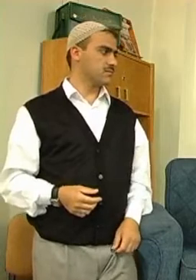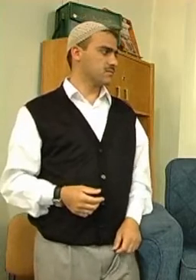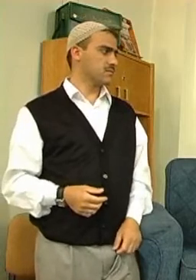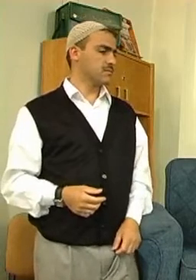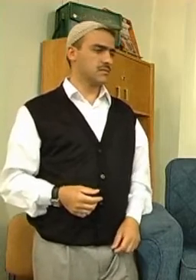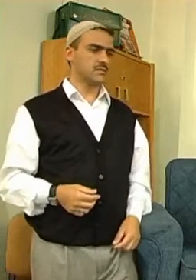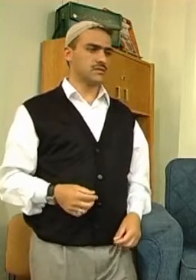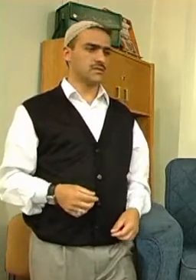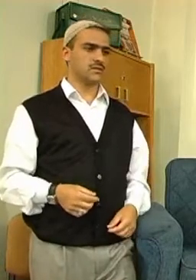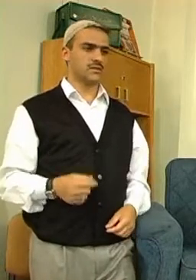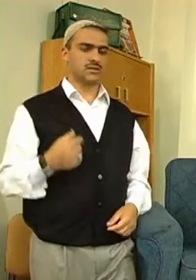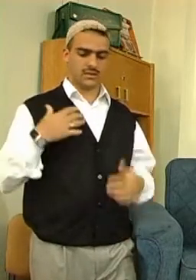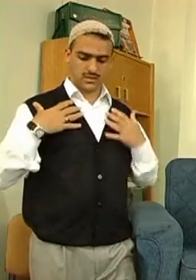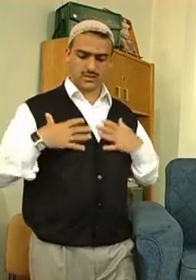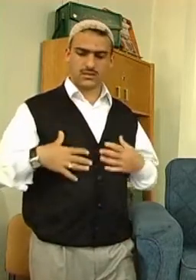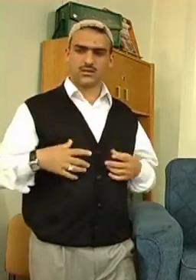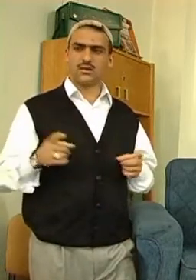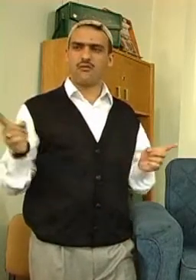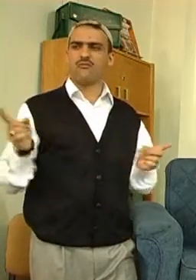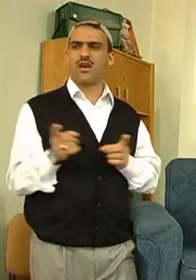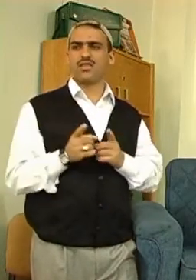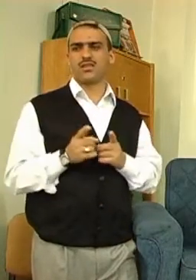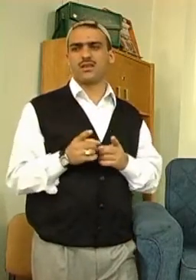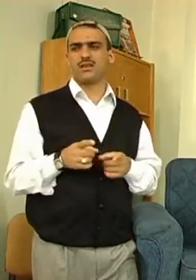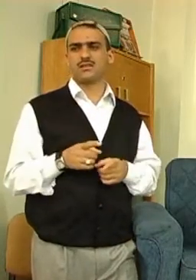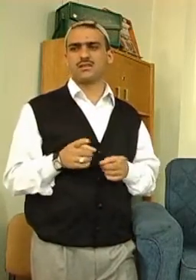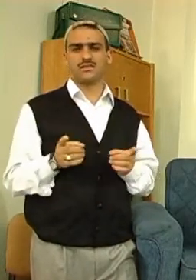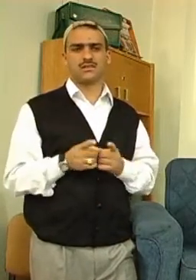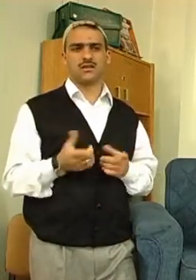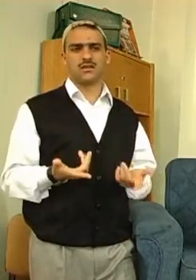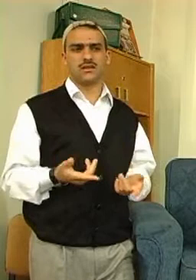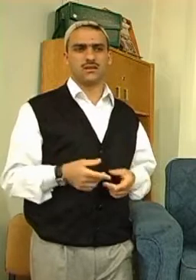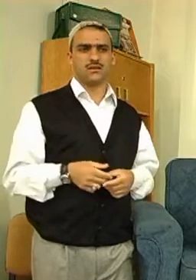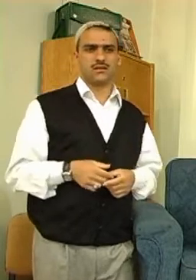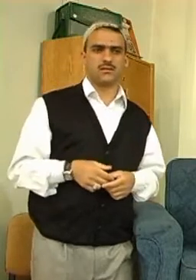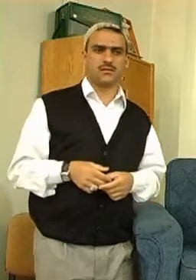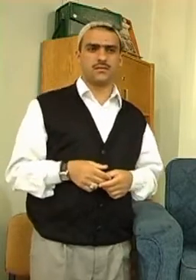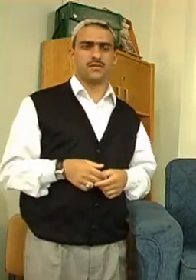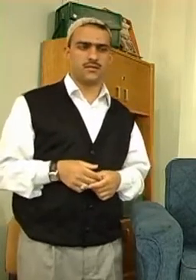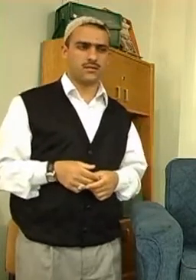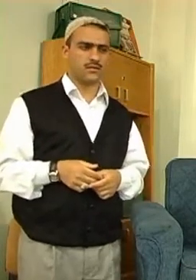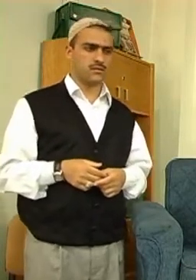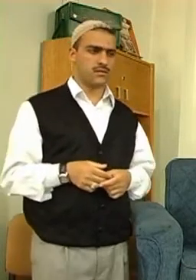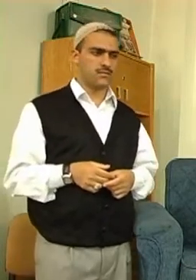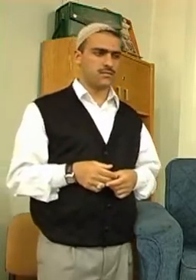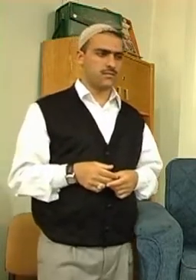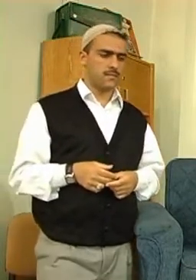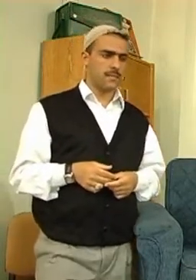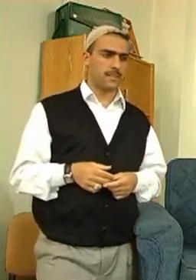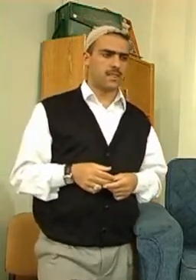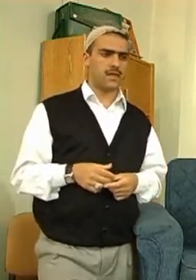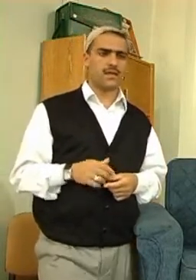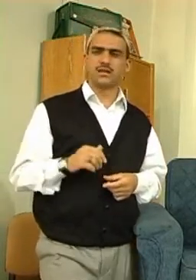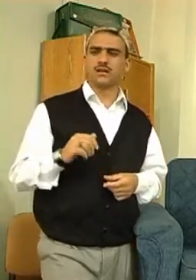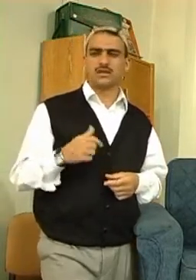fani, fani demek. Hem zaile. Zail. Hem muvakkat bir hayatı hayvan olduğundan